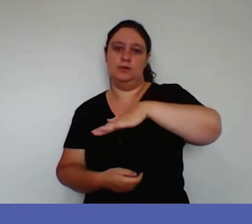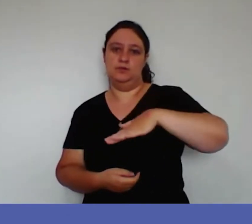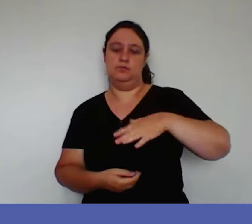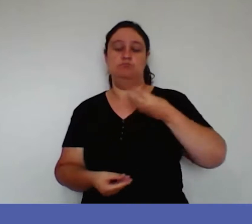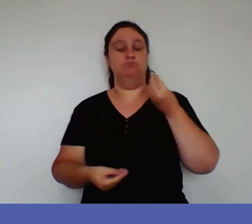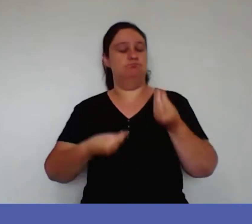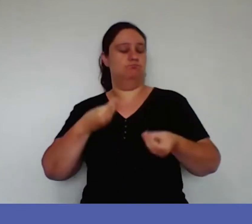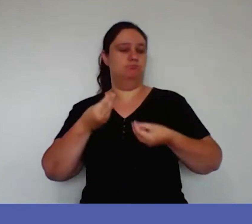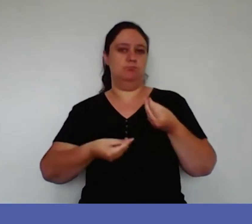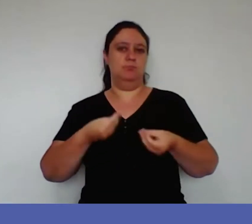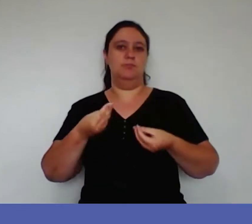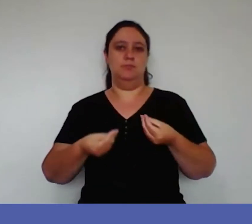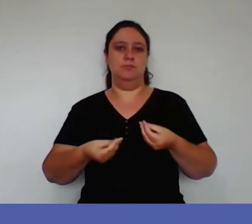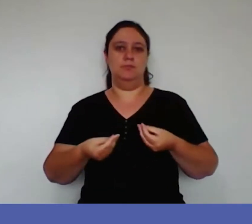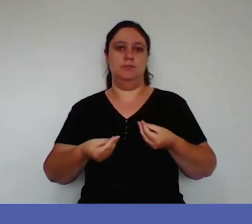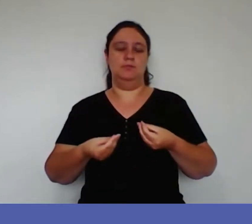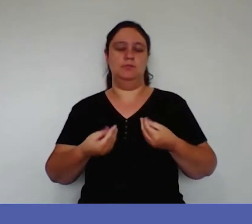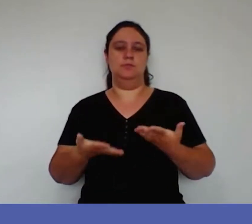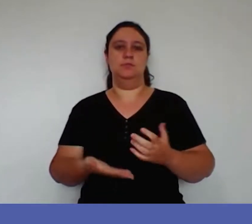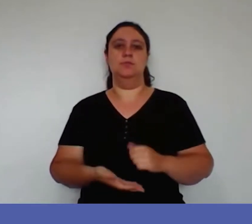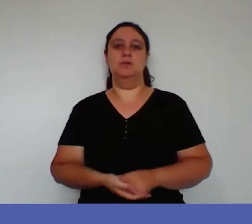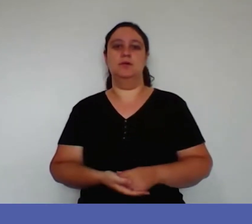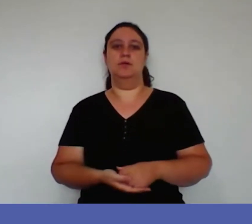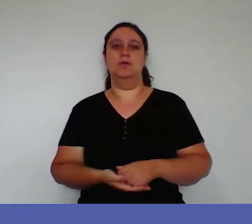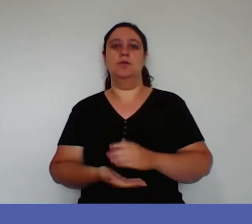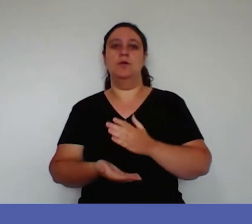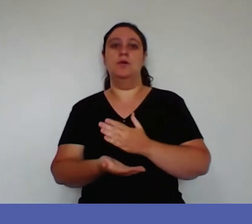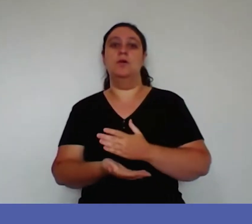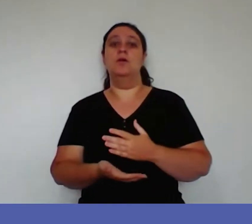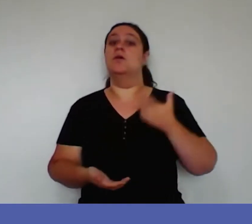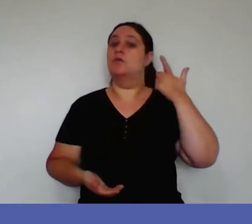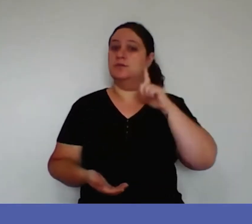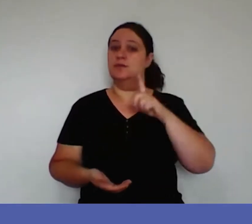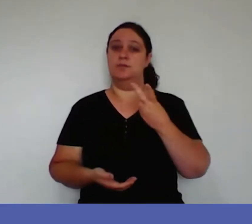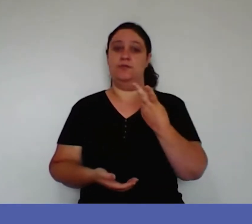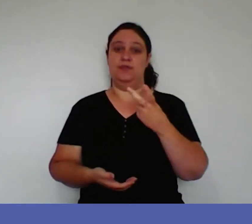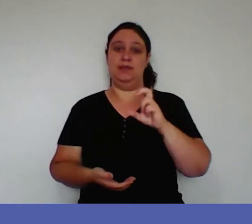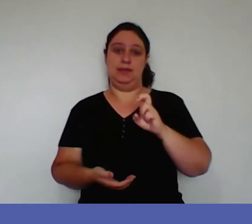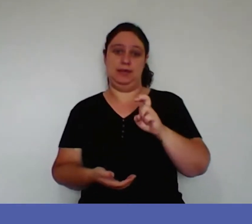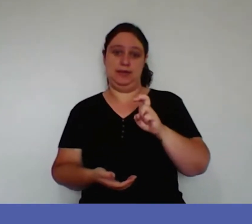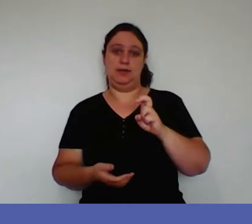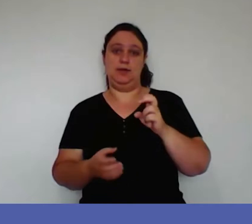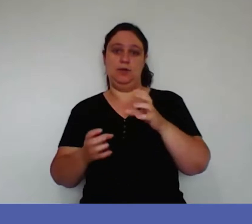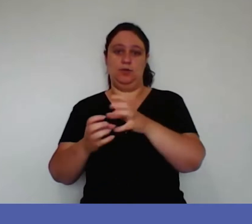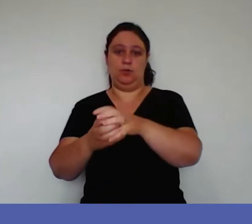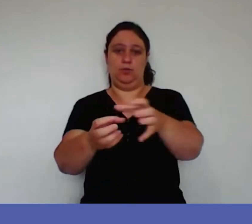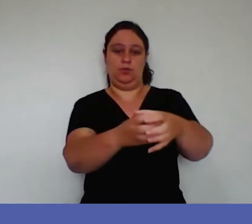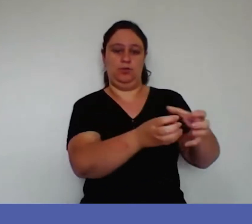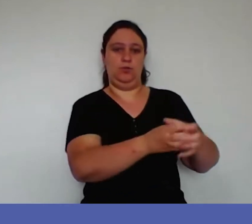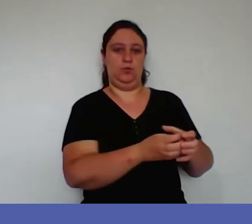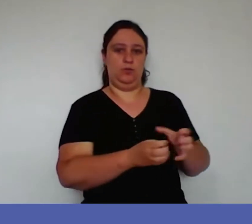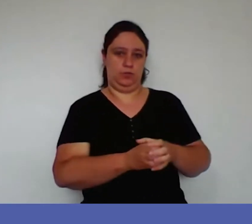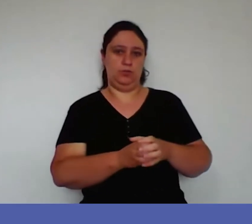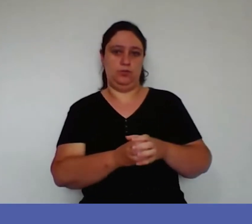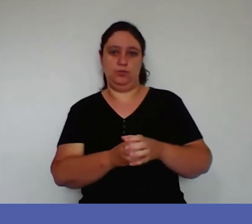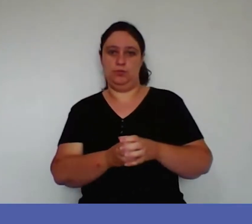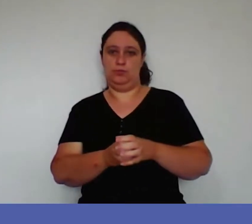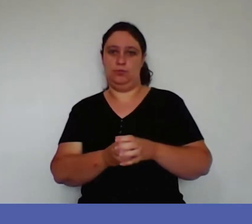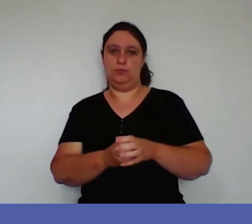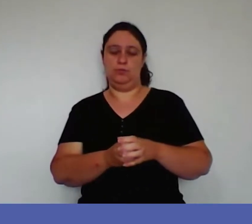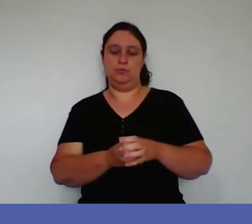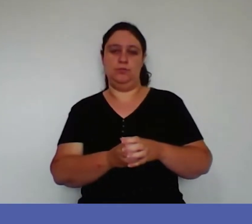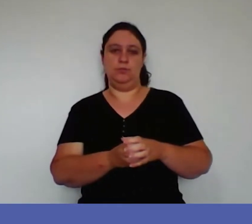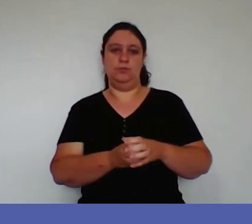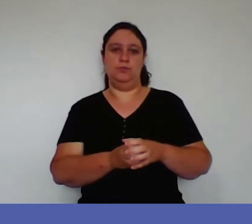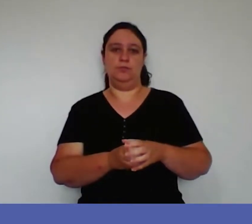a consolidar 25 grupos, né? Em média 5 pessoas, 25 grupos de 5